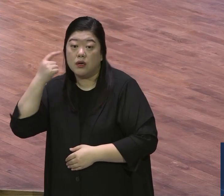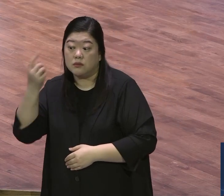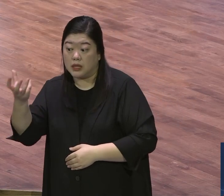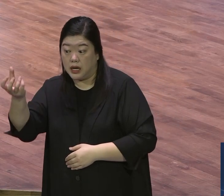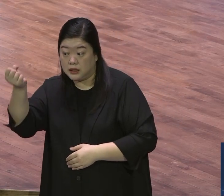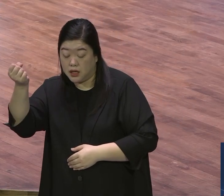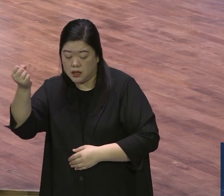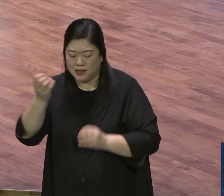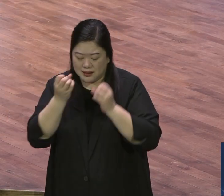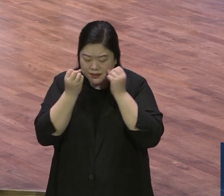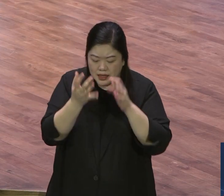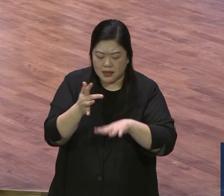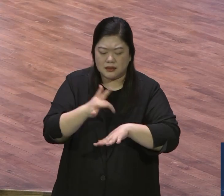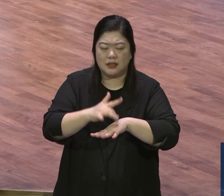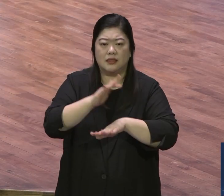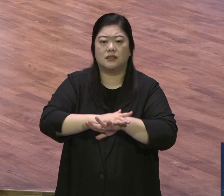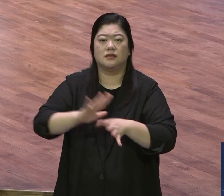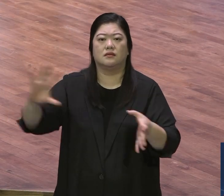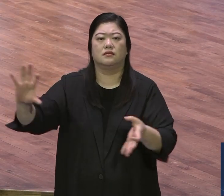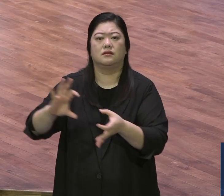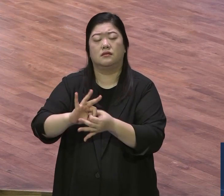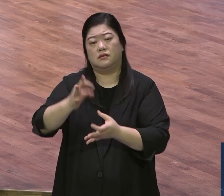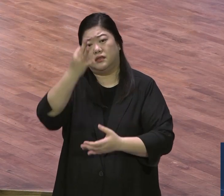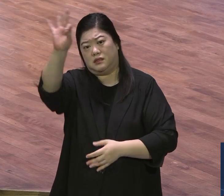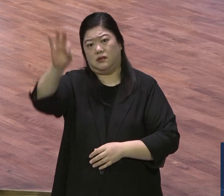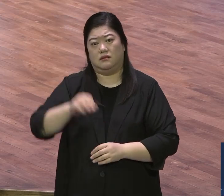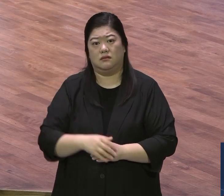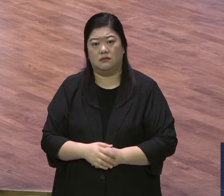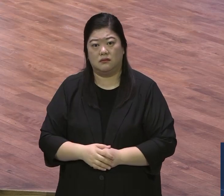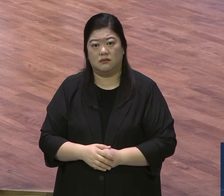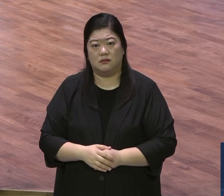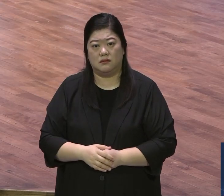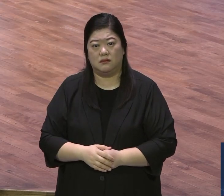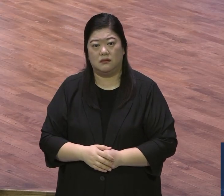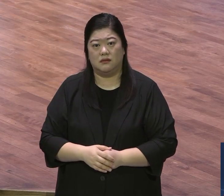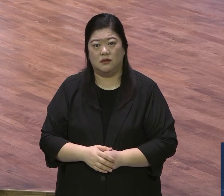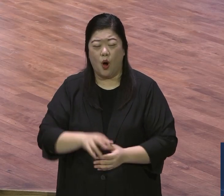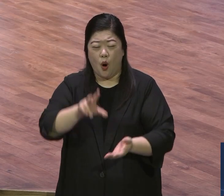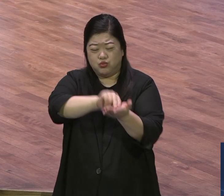먹게 이 먹게 에바라스 오케이에요 아무 문제 없어요 문제 문제 아니에요